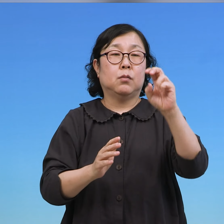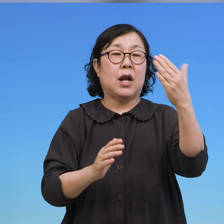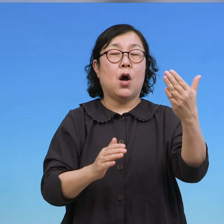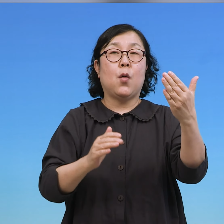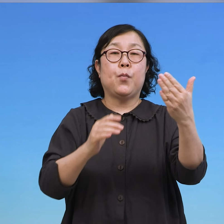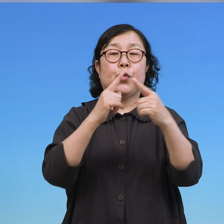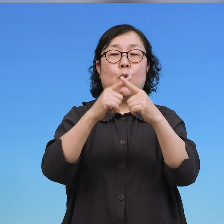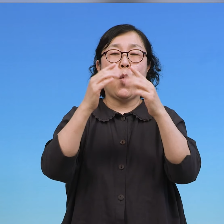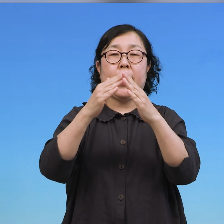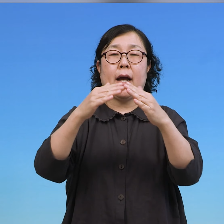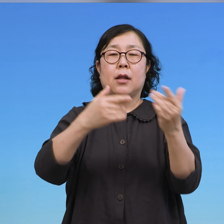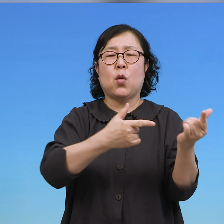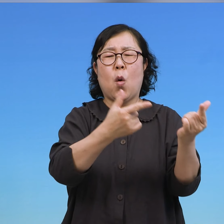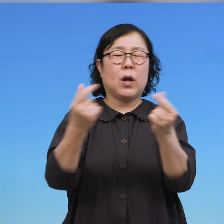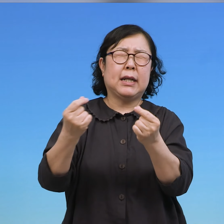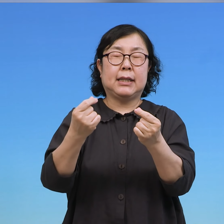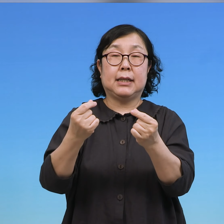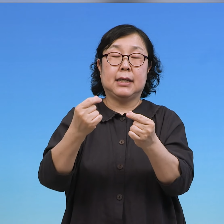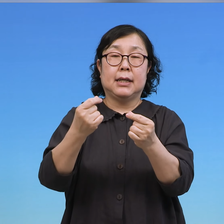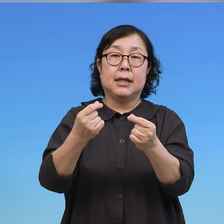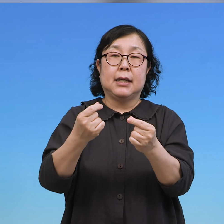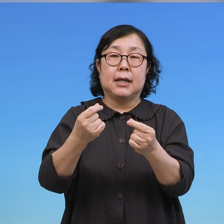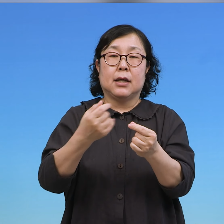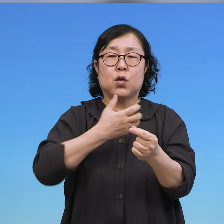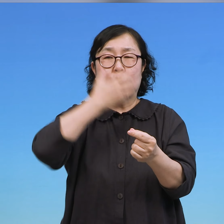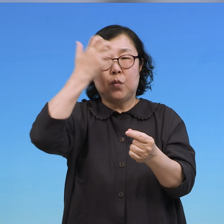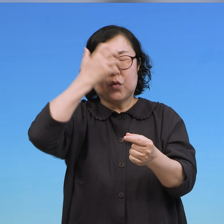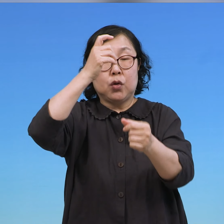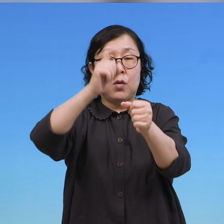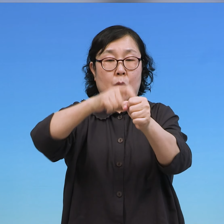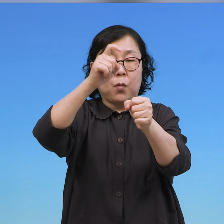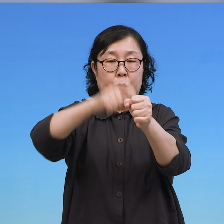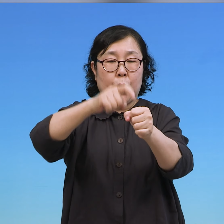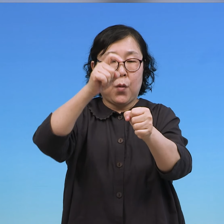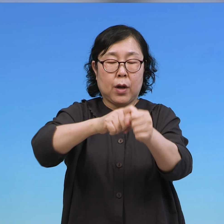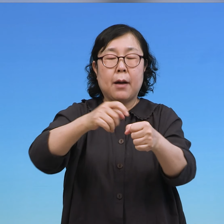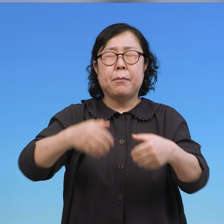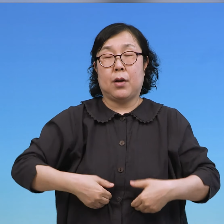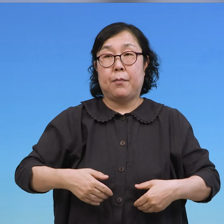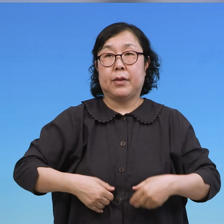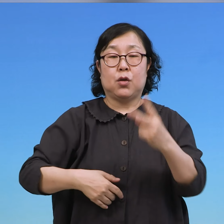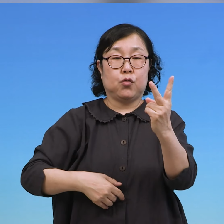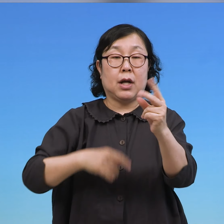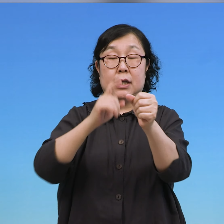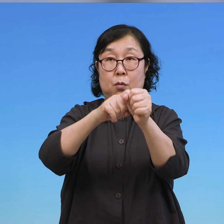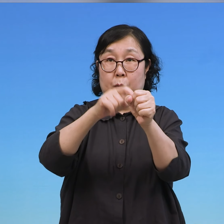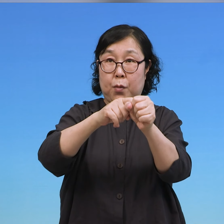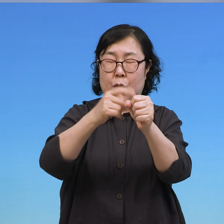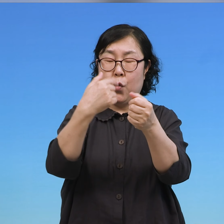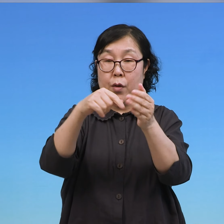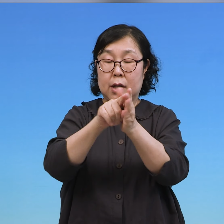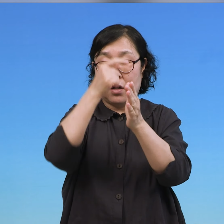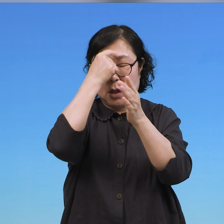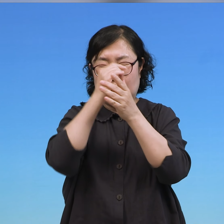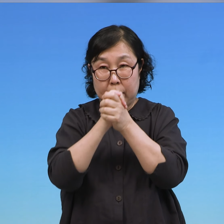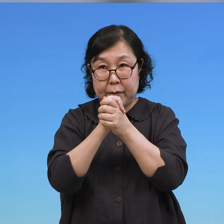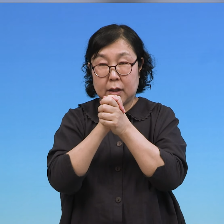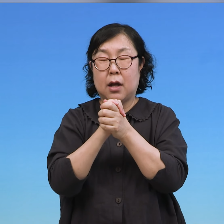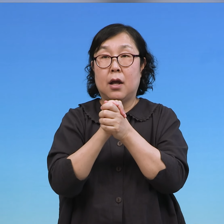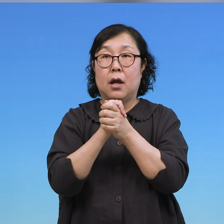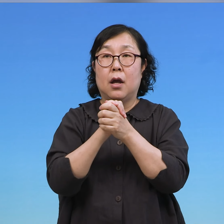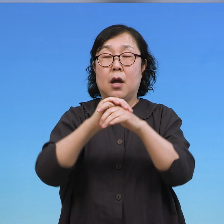되는 목표가 있어야 된다. 저는 정말 기도합니다. 2가지 목표를 갖고 기도합니다. 29개 교회,